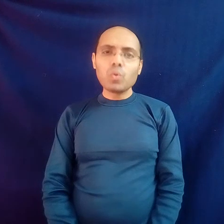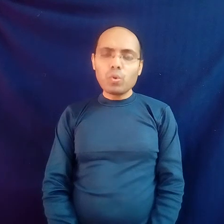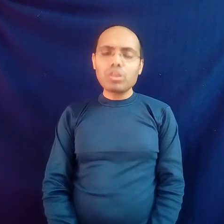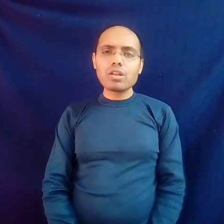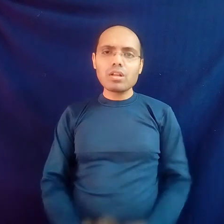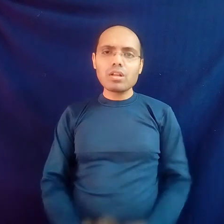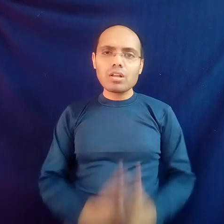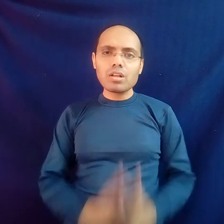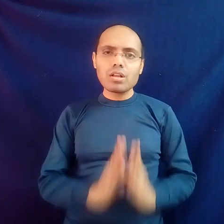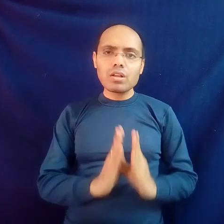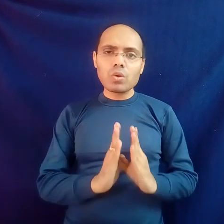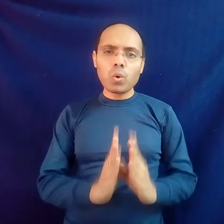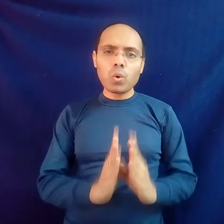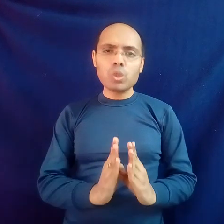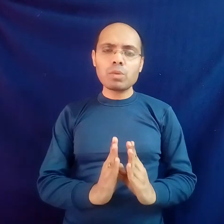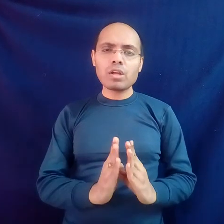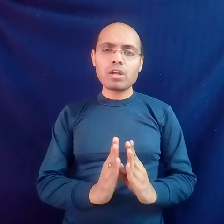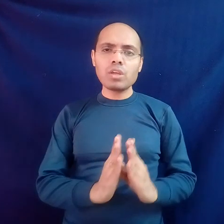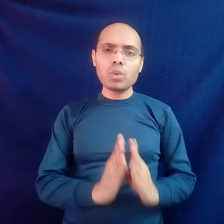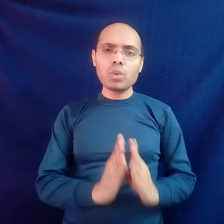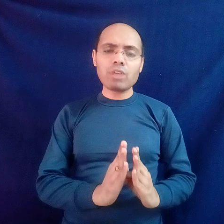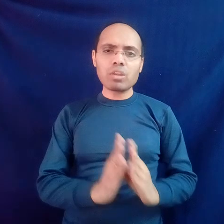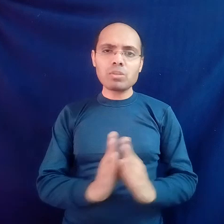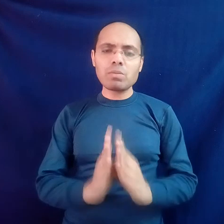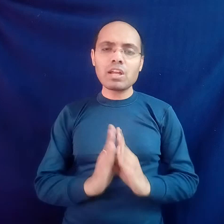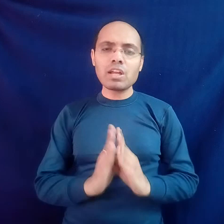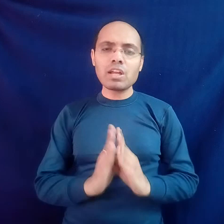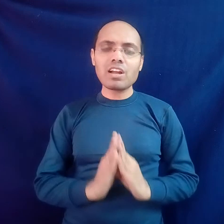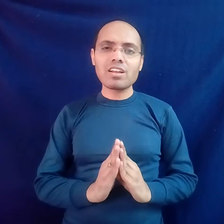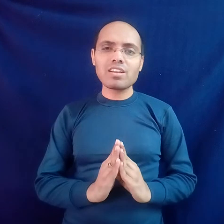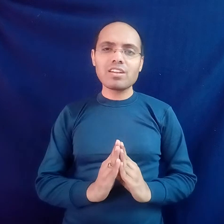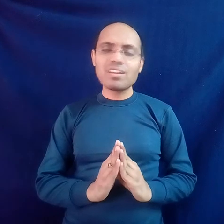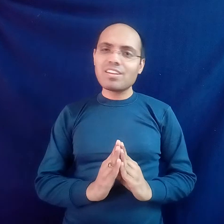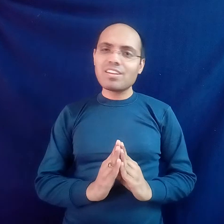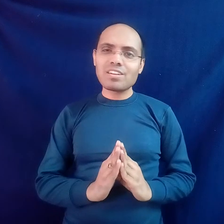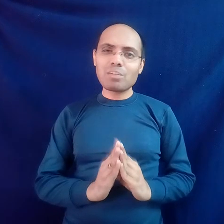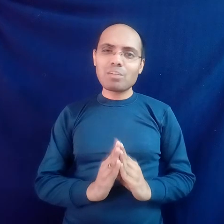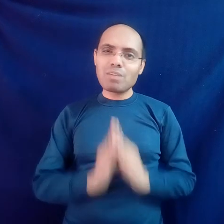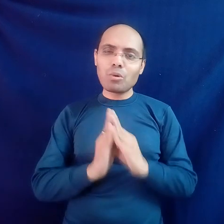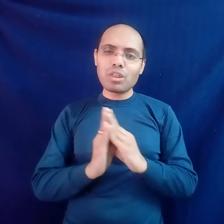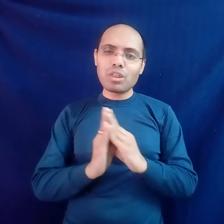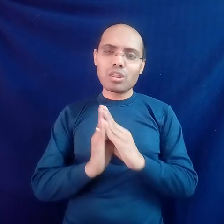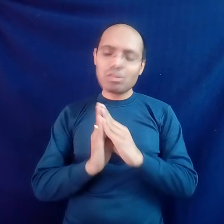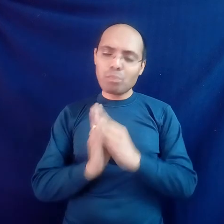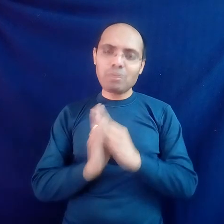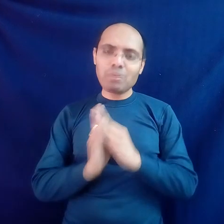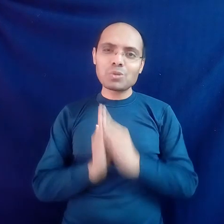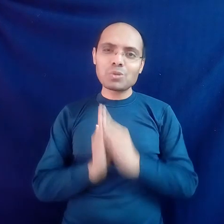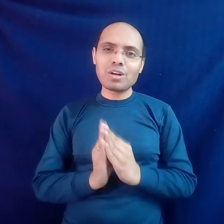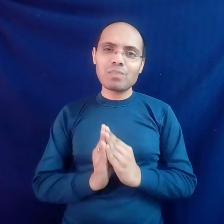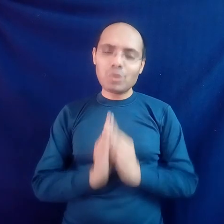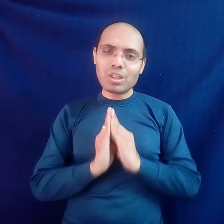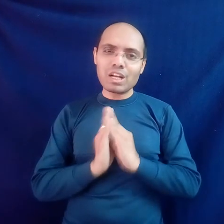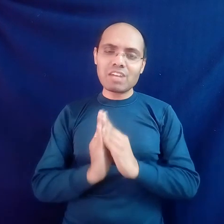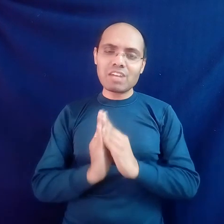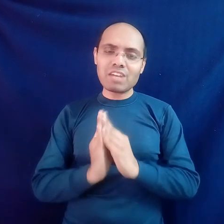उस खोज में या उस रास्ते पर जब मैं निकला, तब मेरा उनसे संपर्क हुआ, उनसे इंटरेक्शन